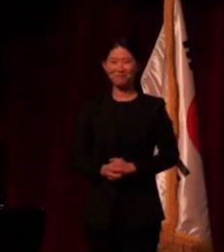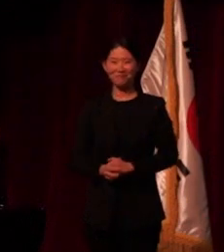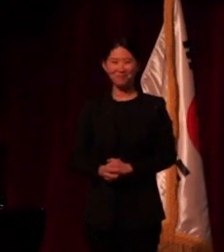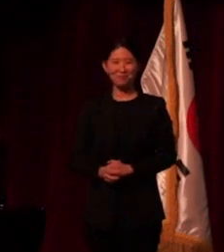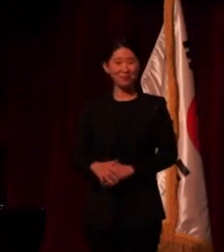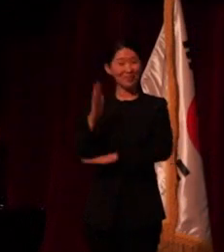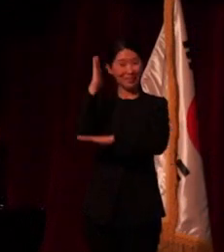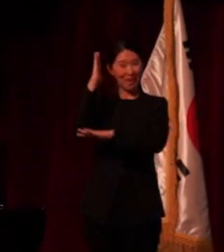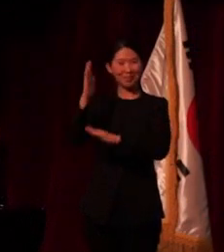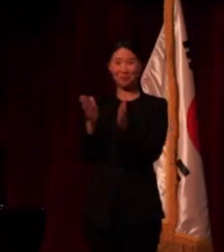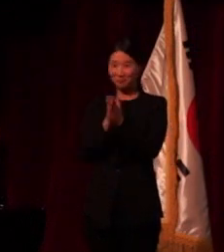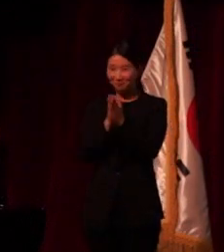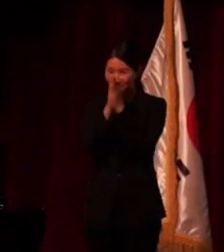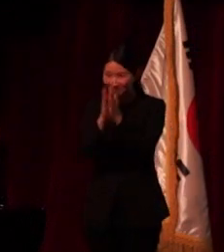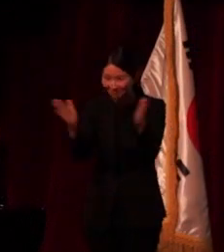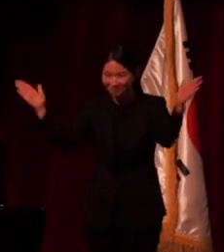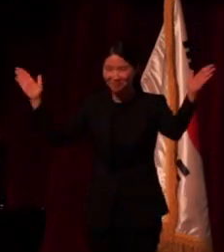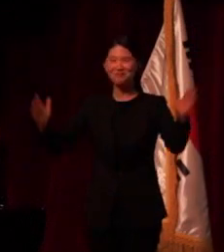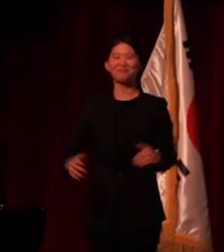들려드리겠습니다.